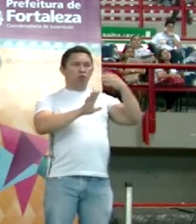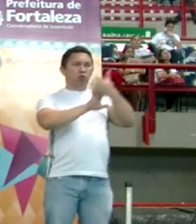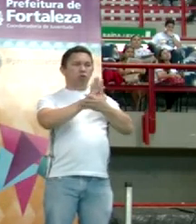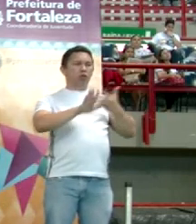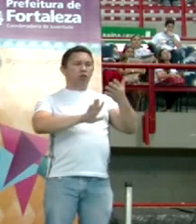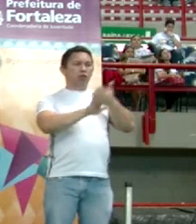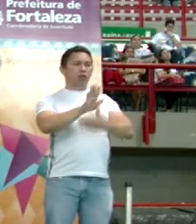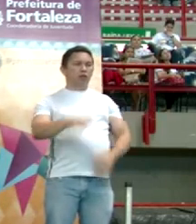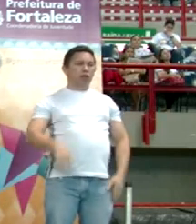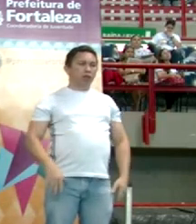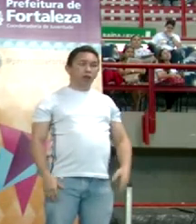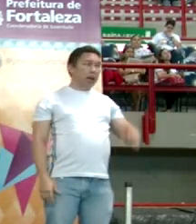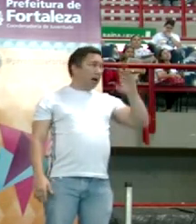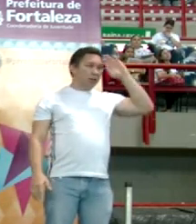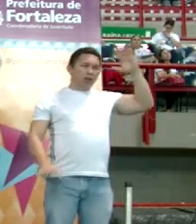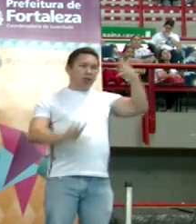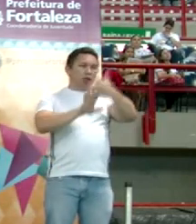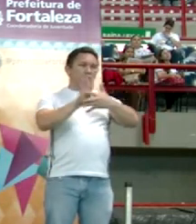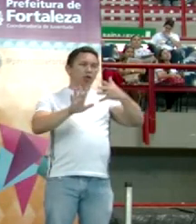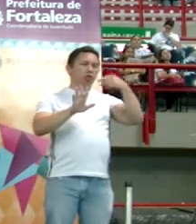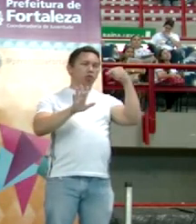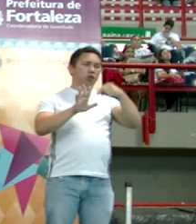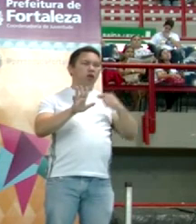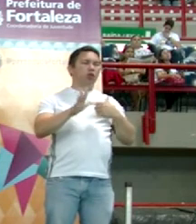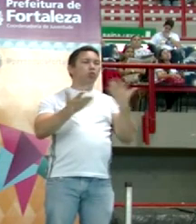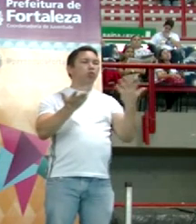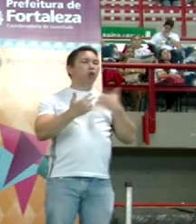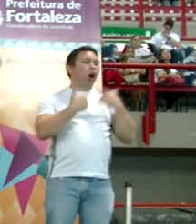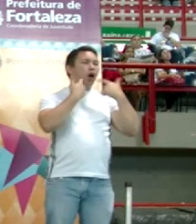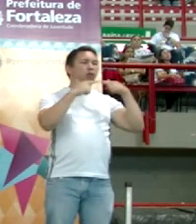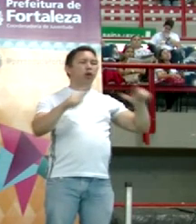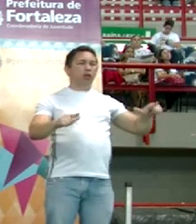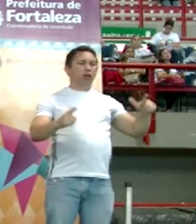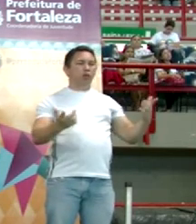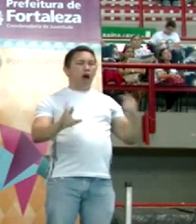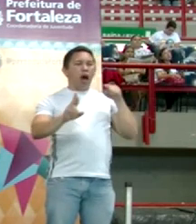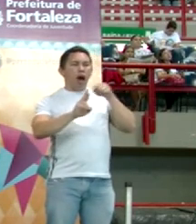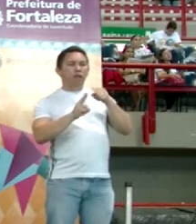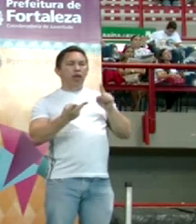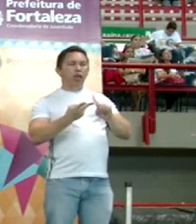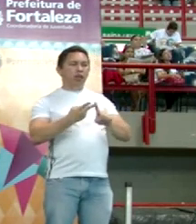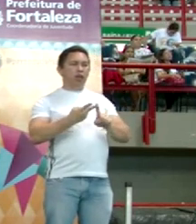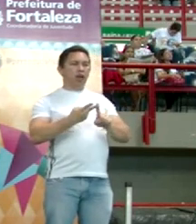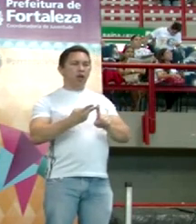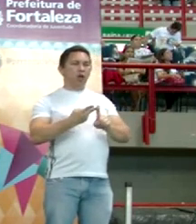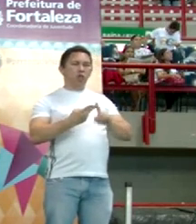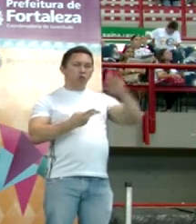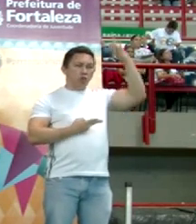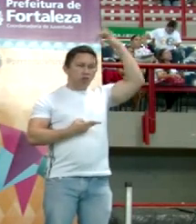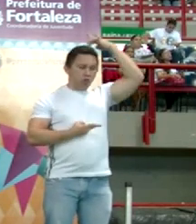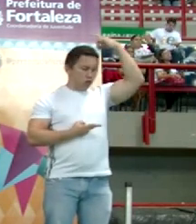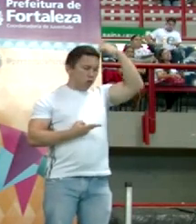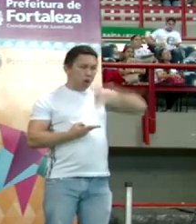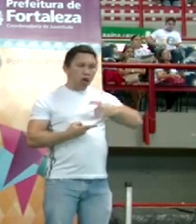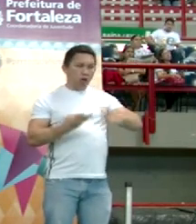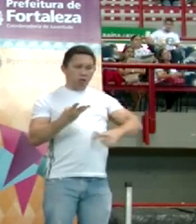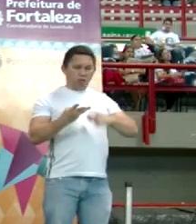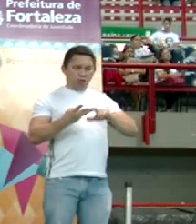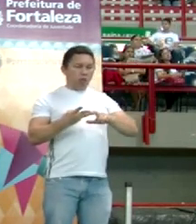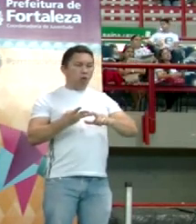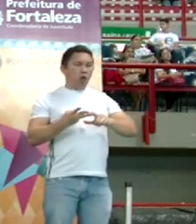Aí você vai ver qual é a que predomina, tá? Ou então o texto vai destacar uma determinada passagem do